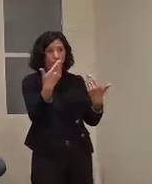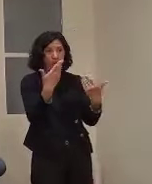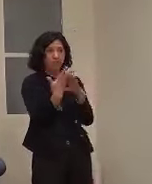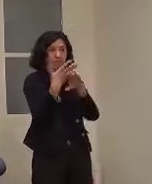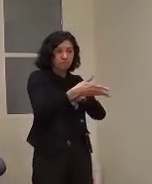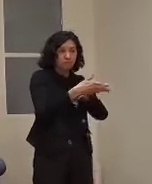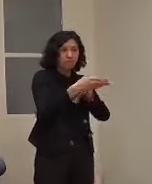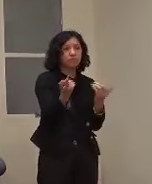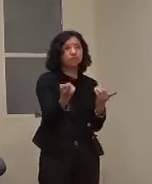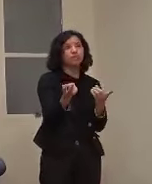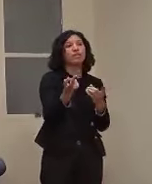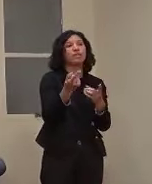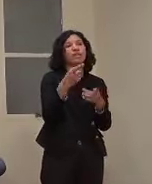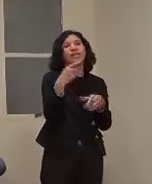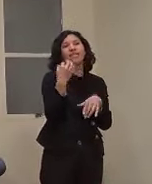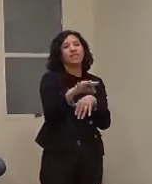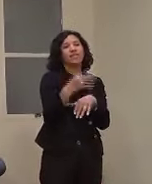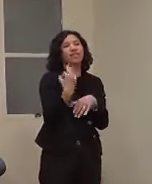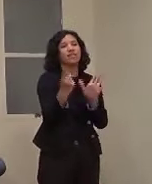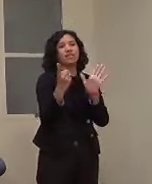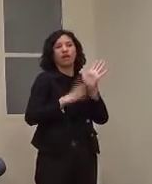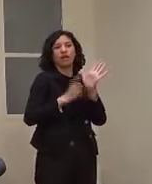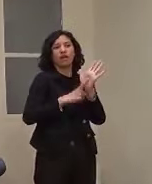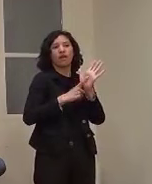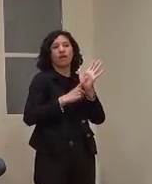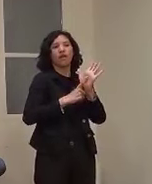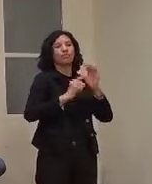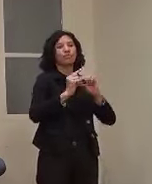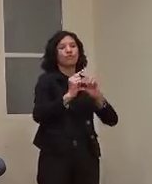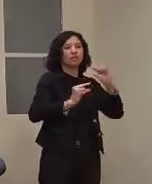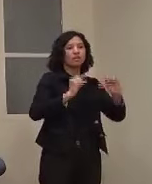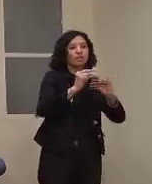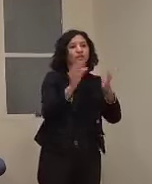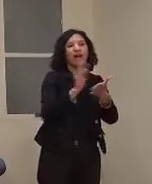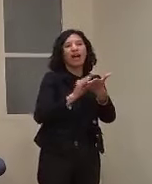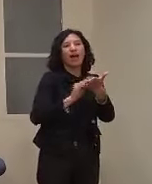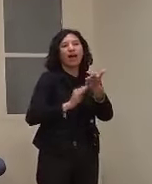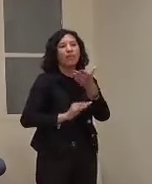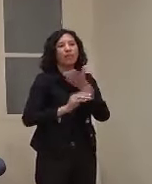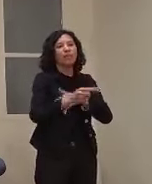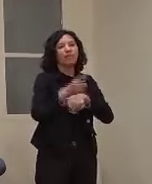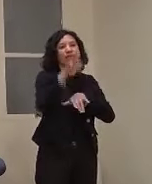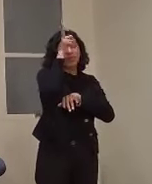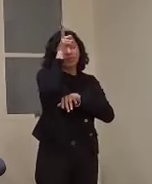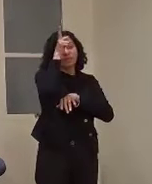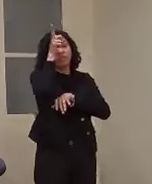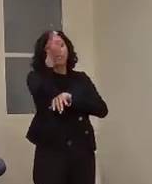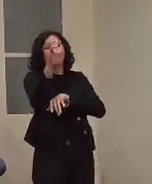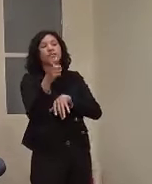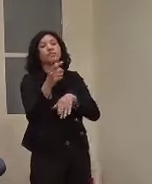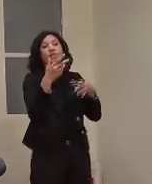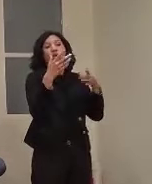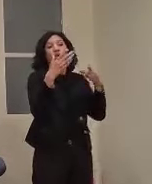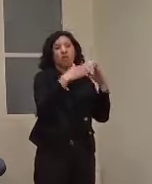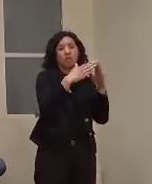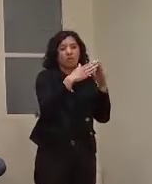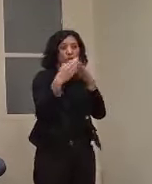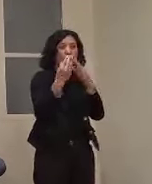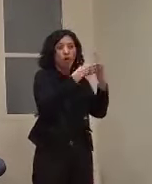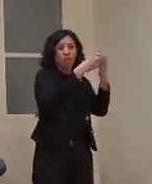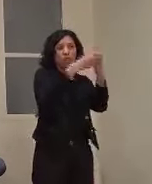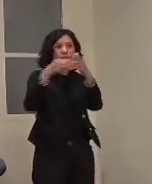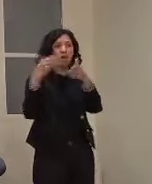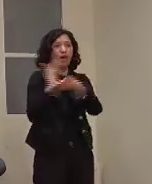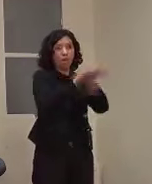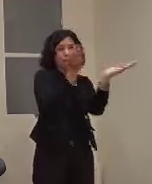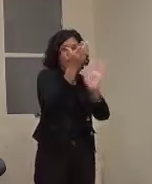obviamente se deben implementar todos los procedimientos administrativos y de seguridad como sucede en todos los organismos públicos